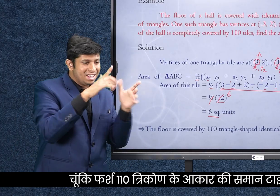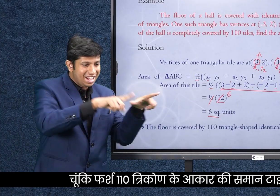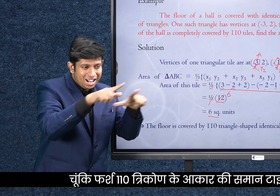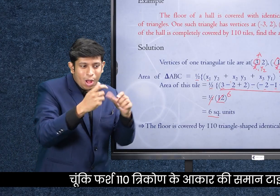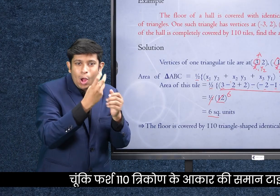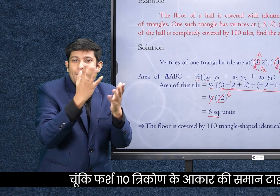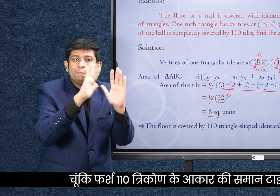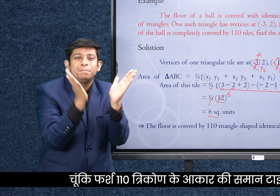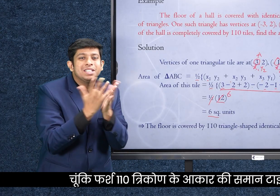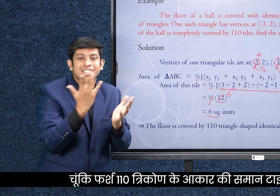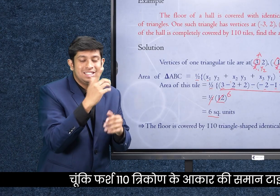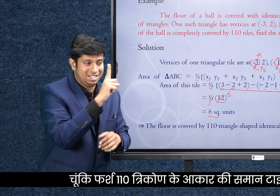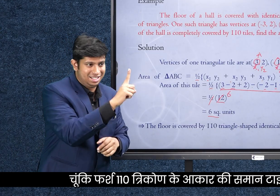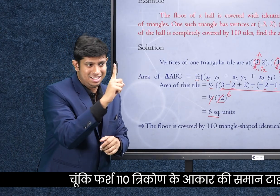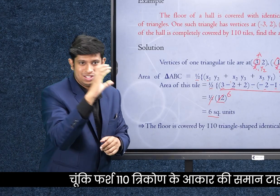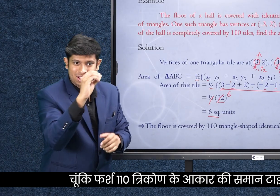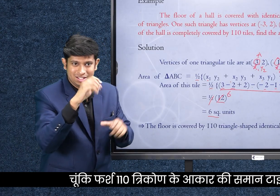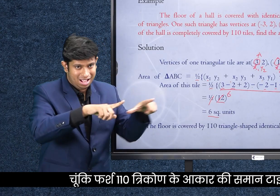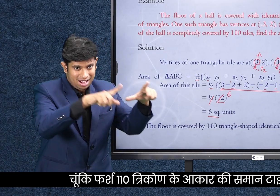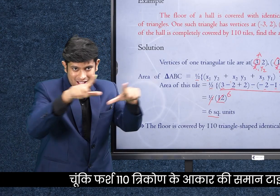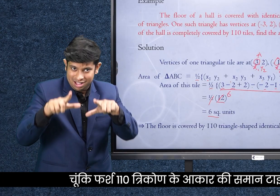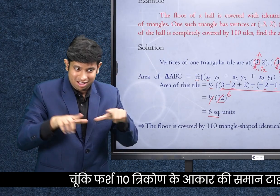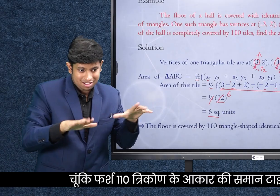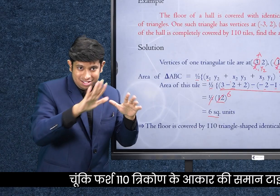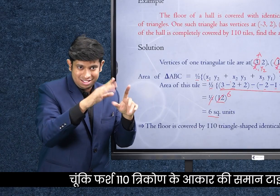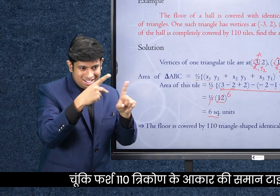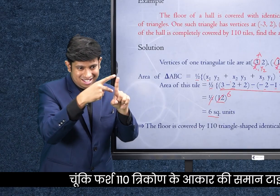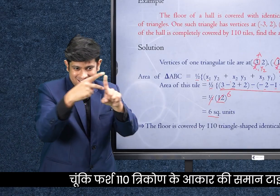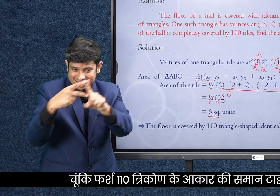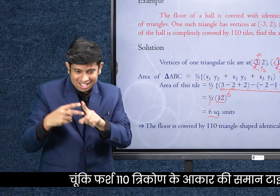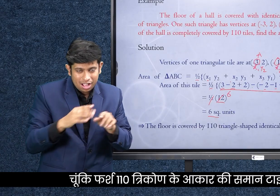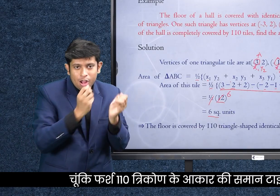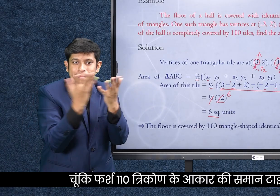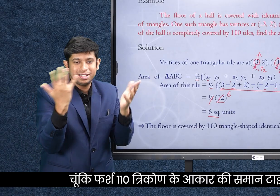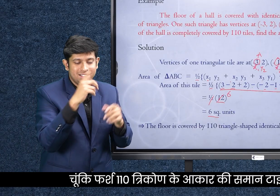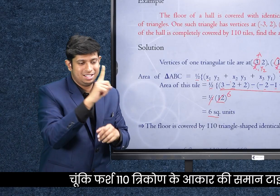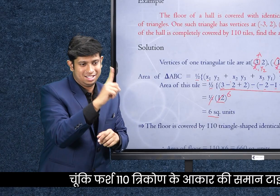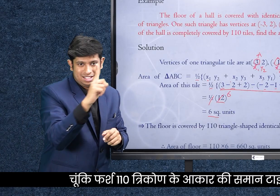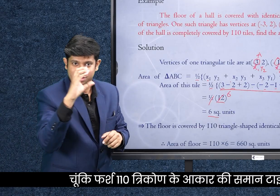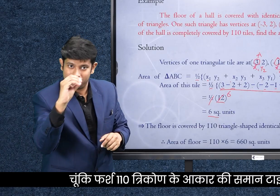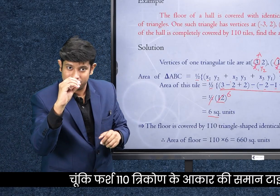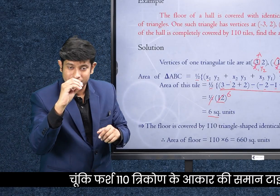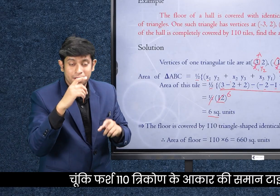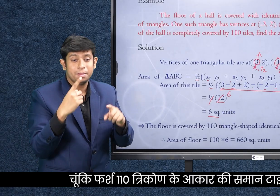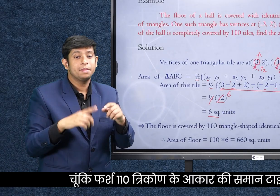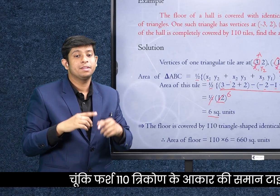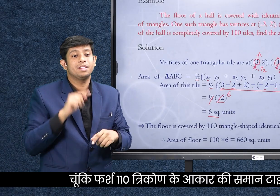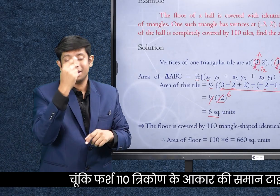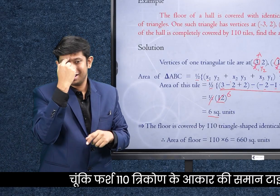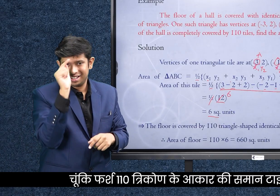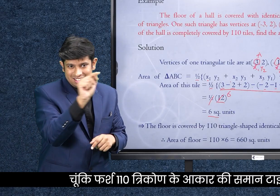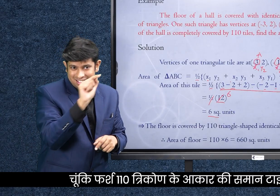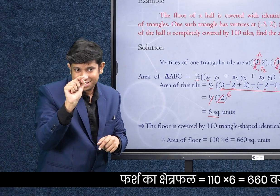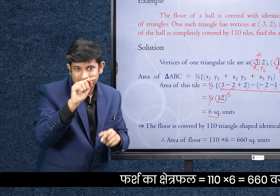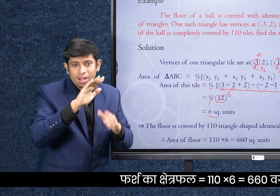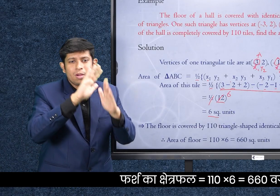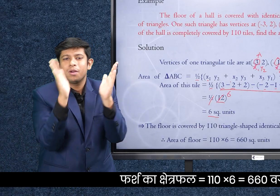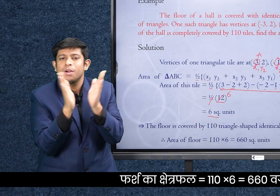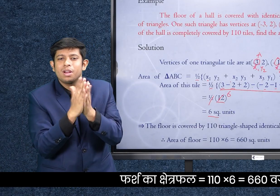चूंकि फर्श 110 त्रिकोण के आकार की समान टाइल से ढका हुए ही फर्श का